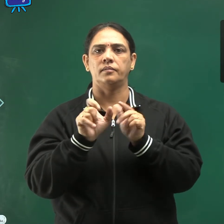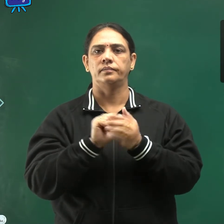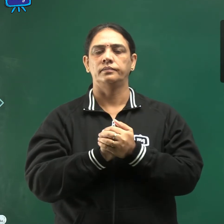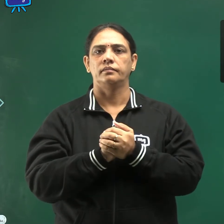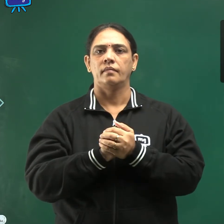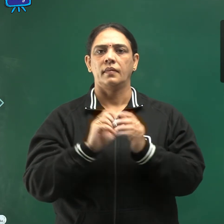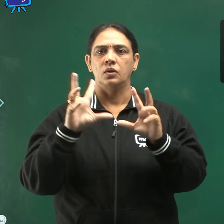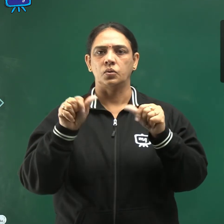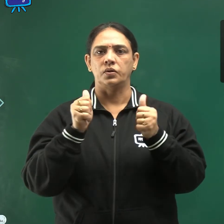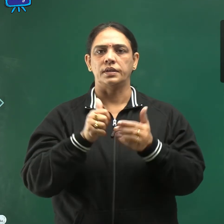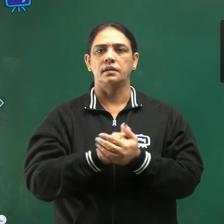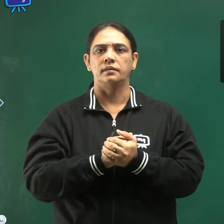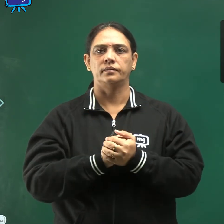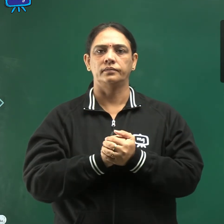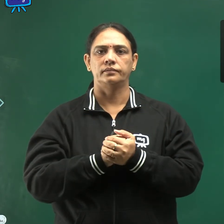हल